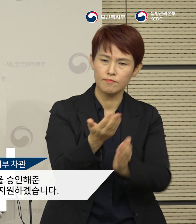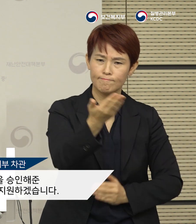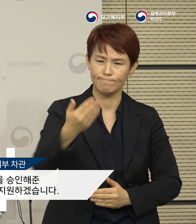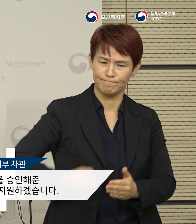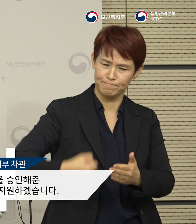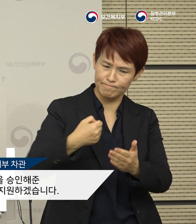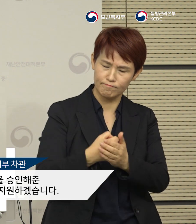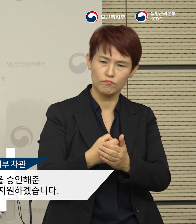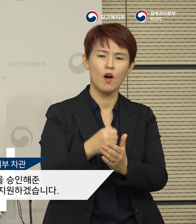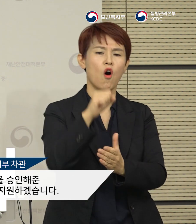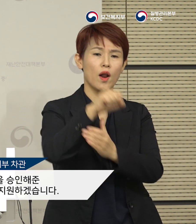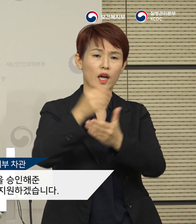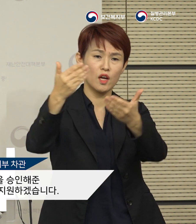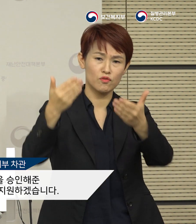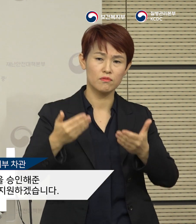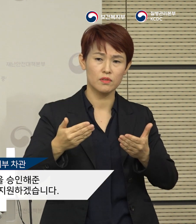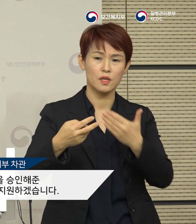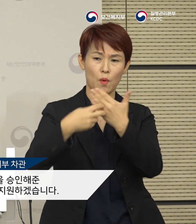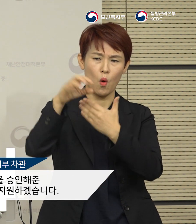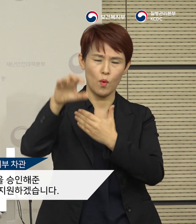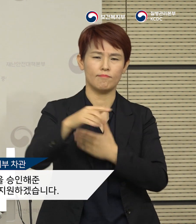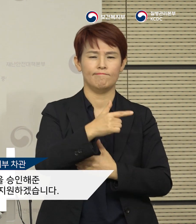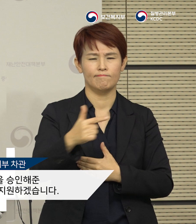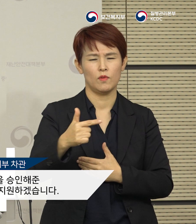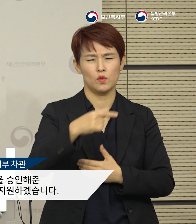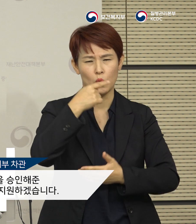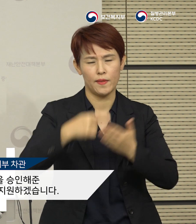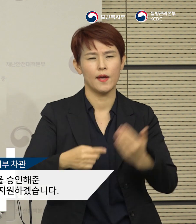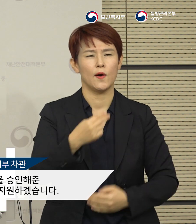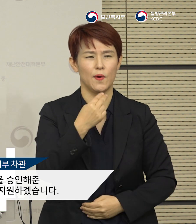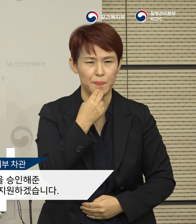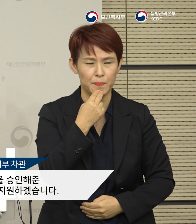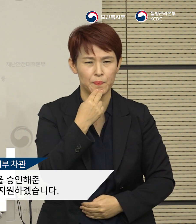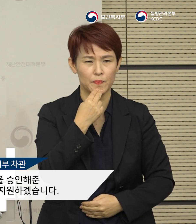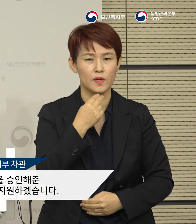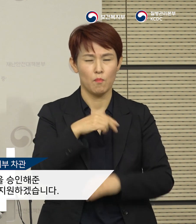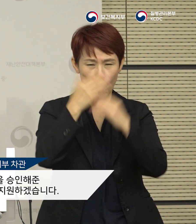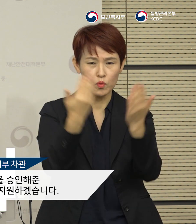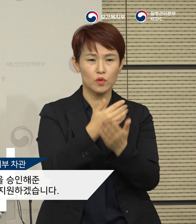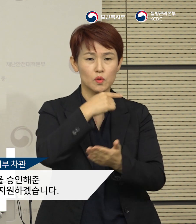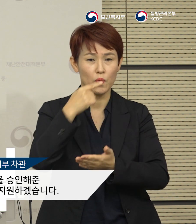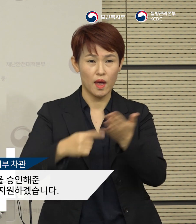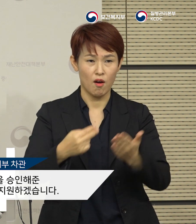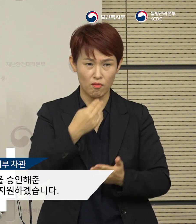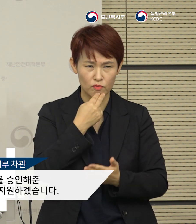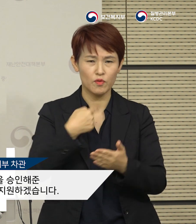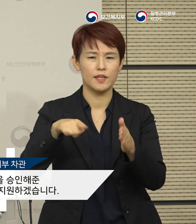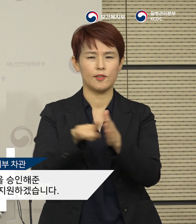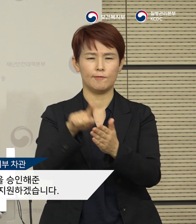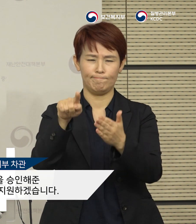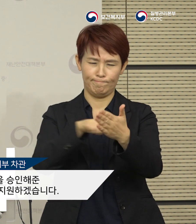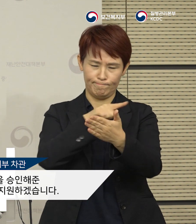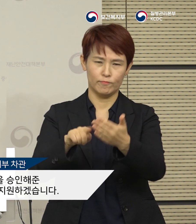결정을 승인해 준 소속기관 모두가 손해를 보지 않도록 적극적으로 지원하겠습니다.